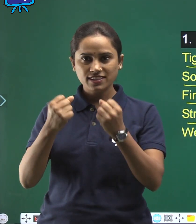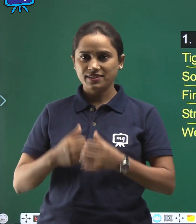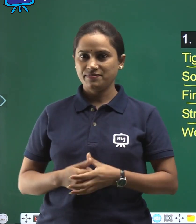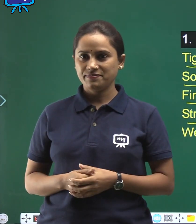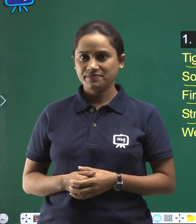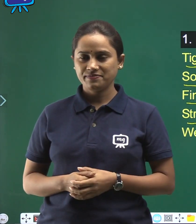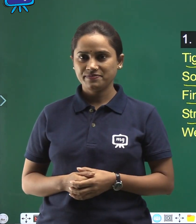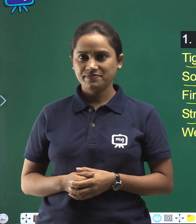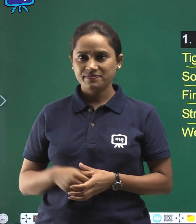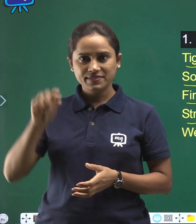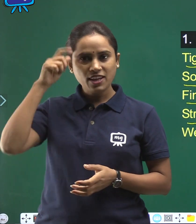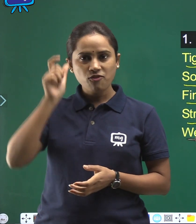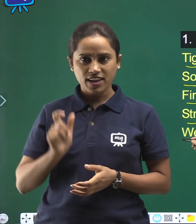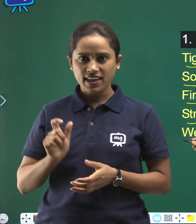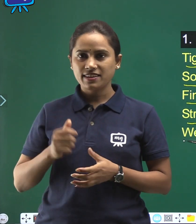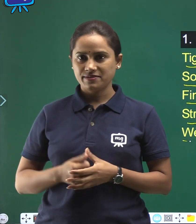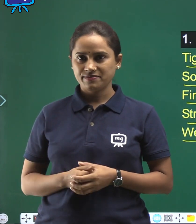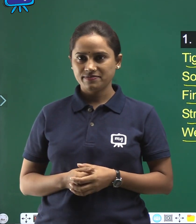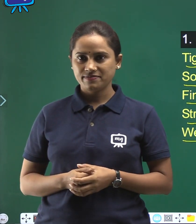शक्ति. वे,